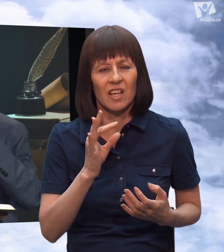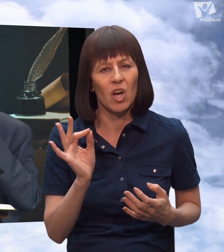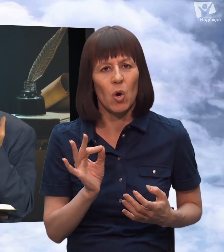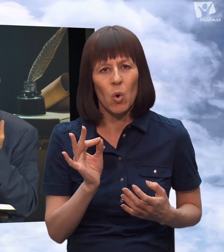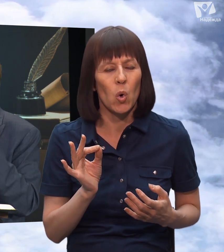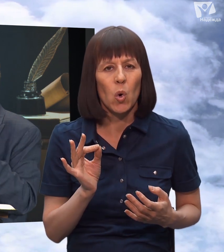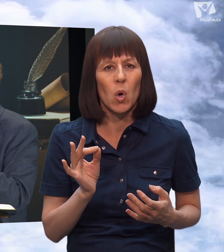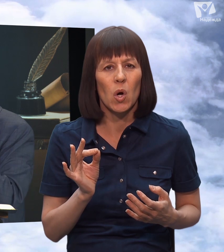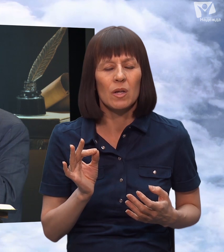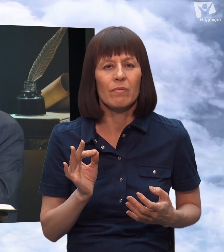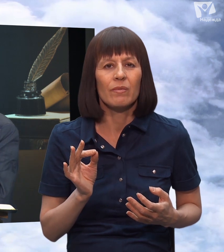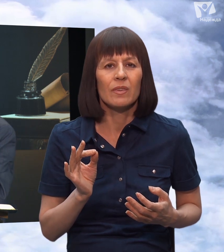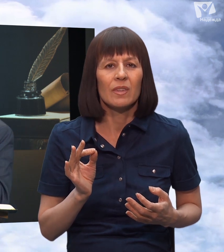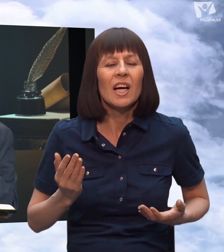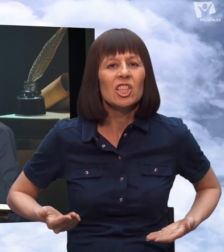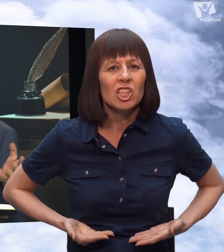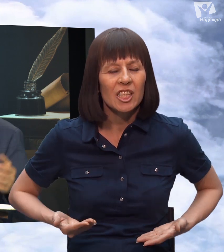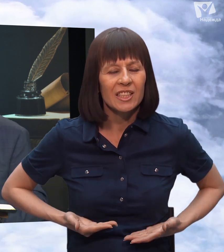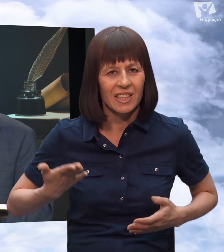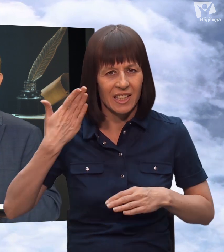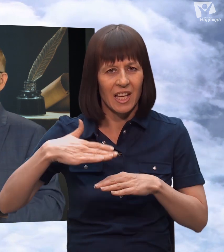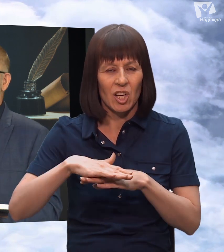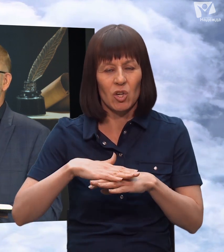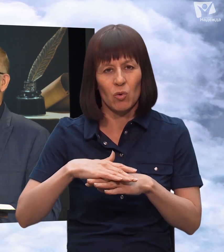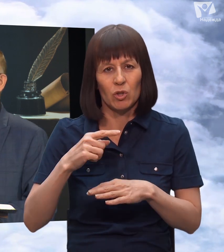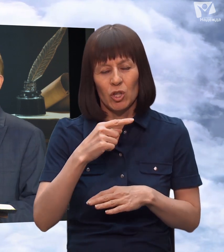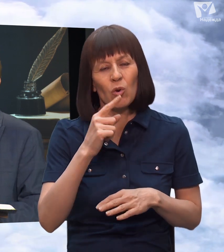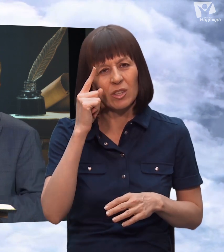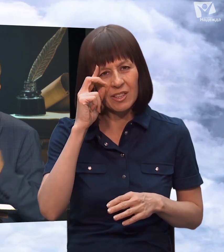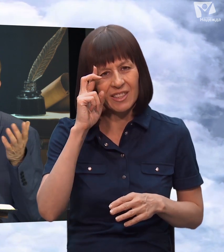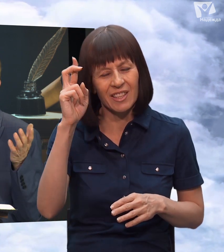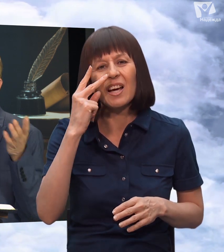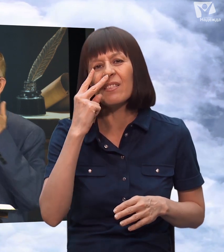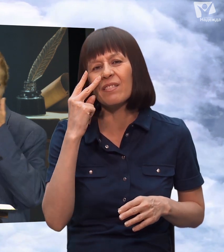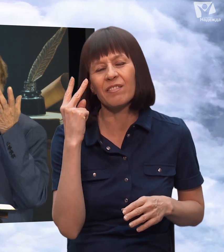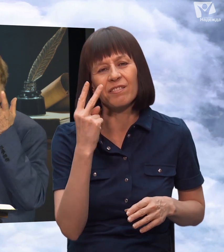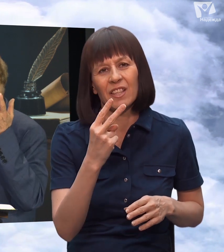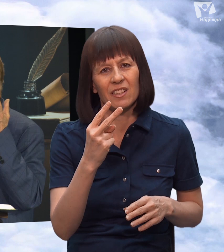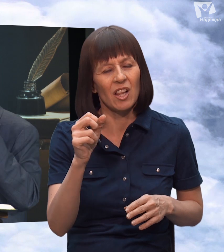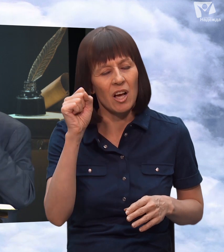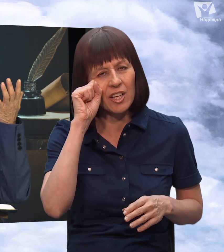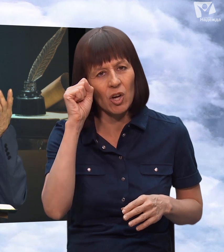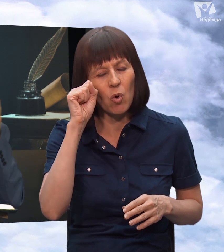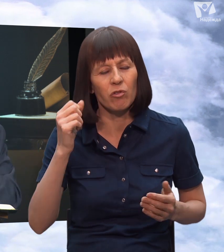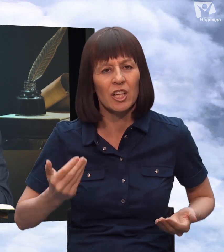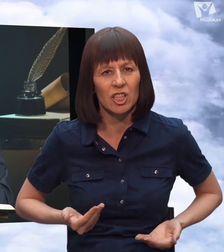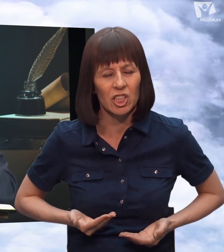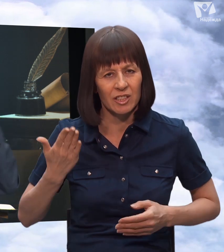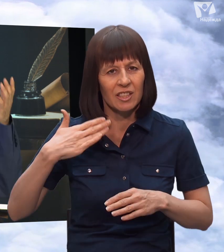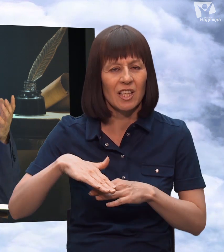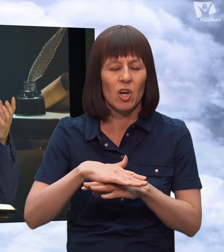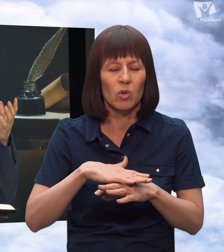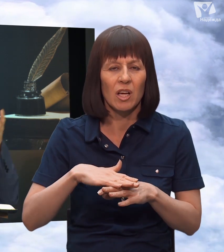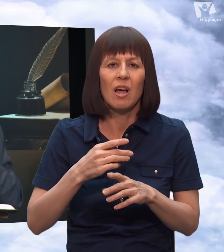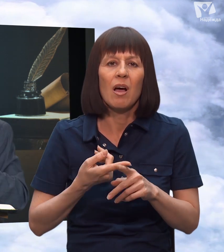он видел истинное настоящее положение народа вот почему он пришел в ужас вот почему